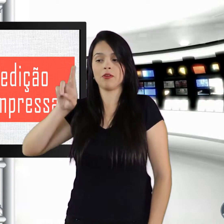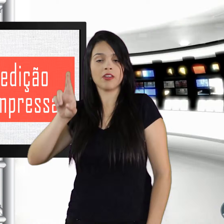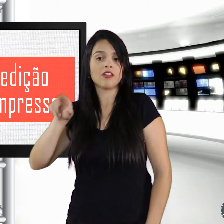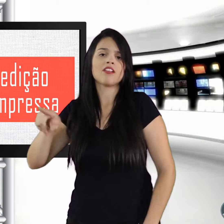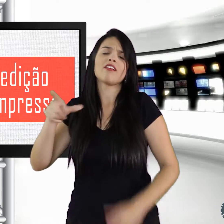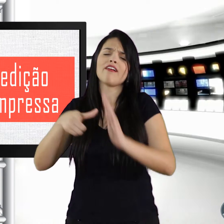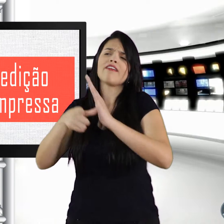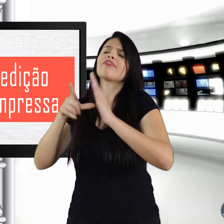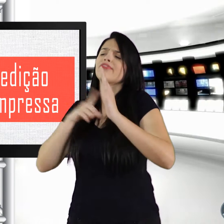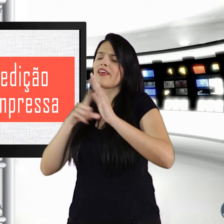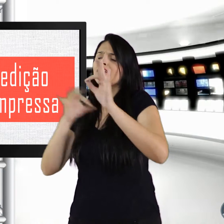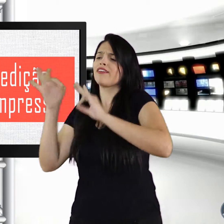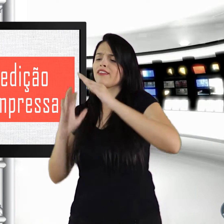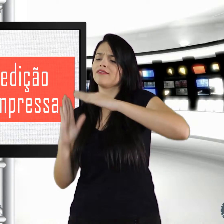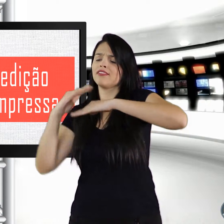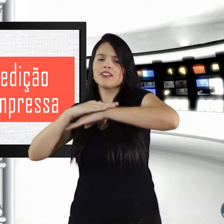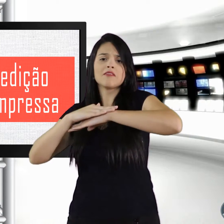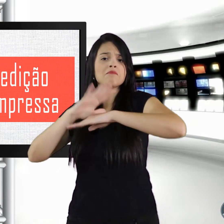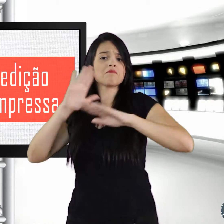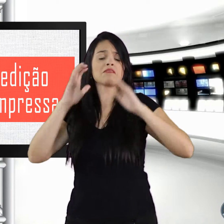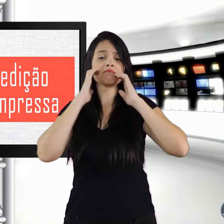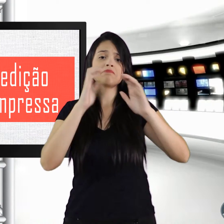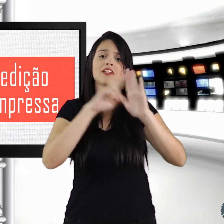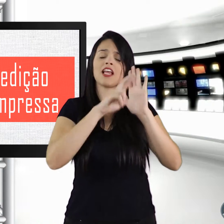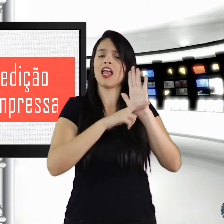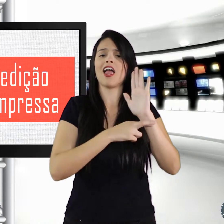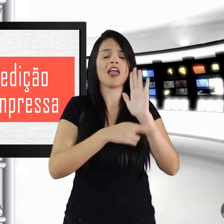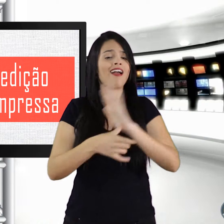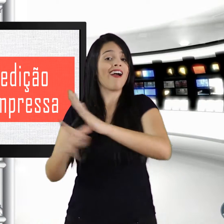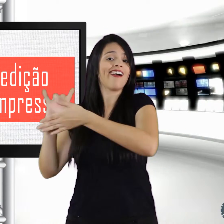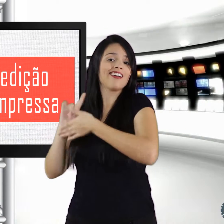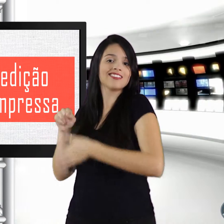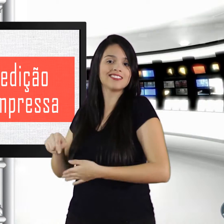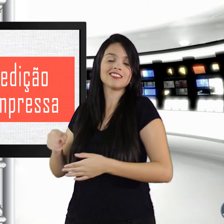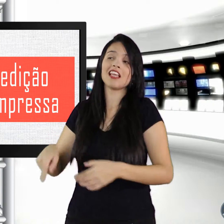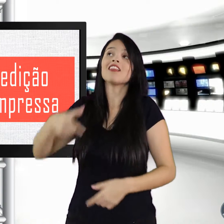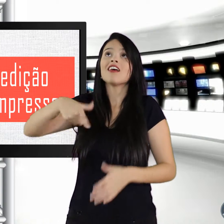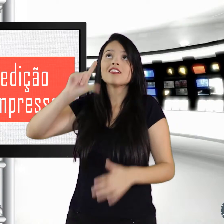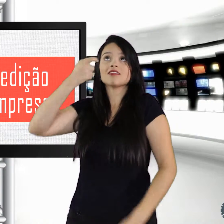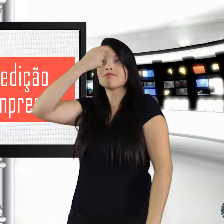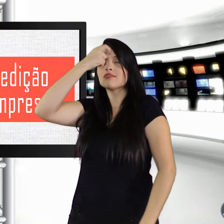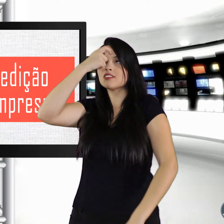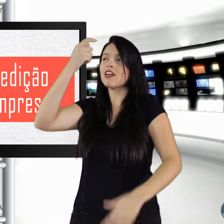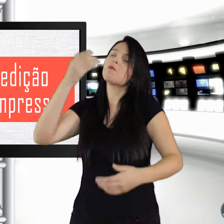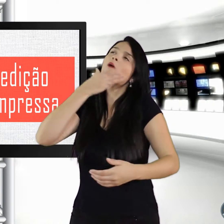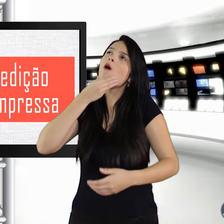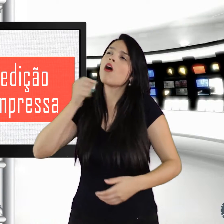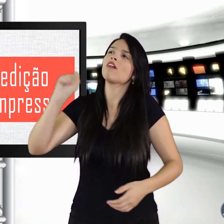inclinação exigida pela norma de acessibilidade, o que significa que ele pensava no homem e suas necessidades na hora de